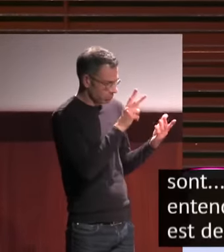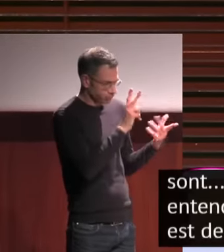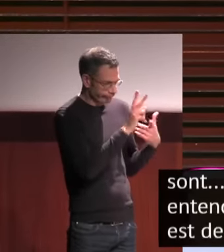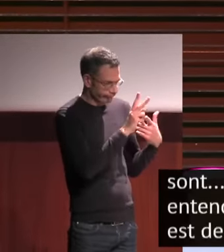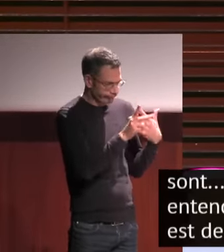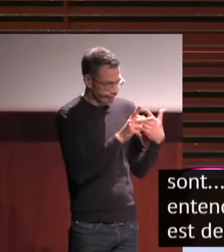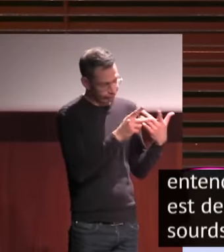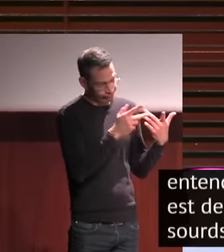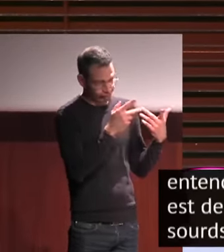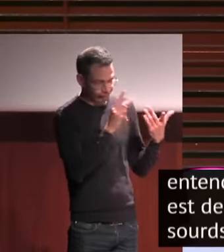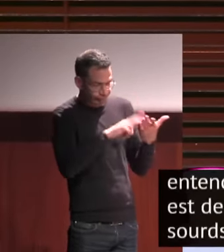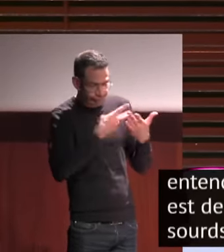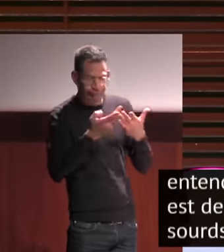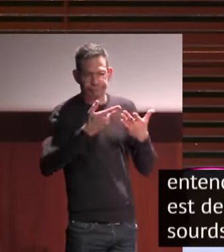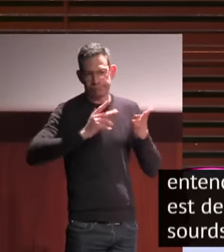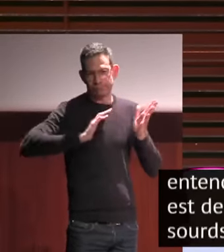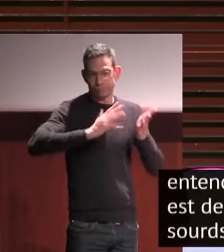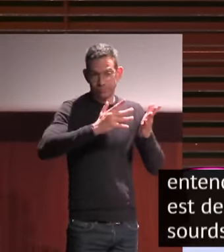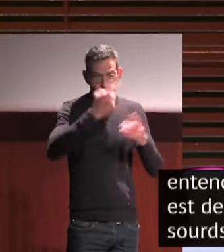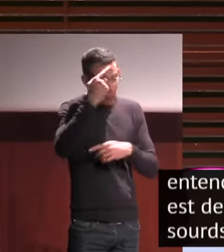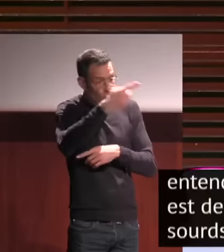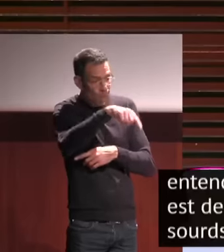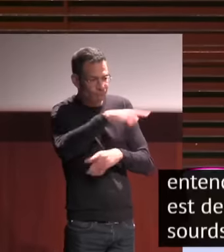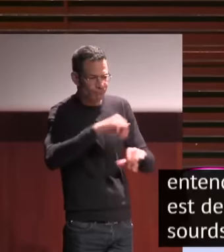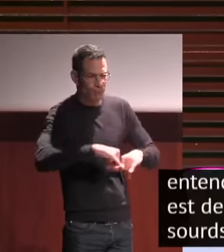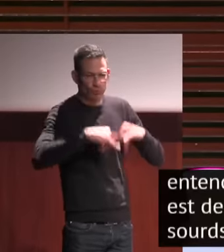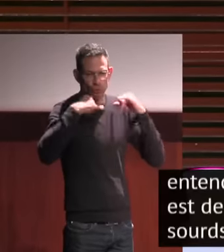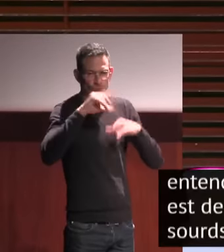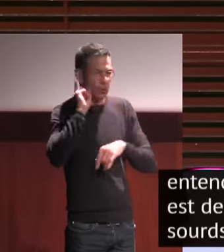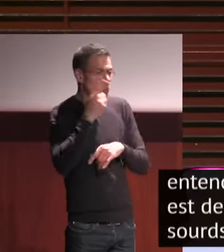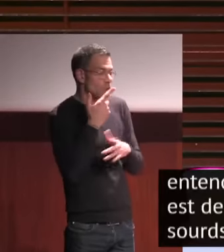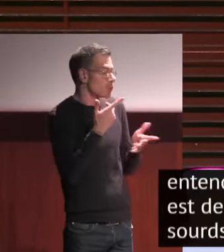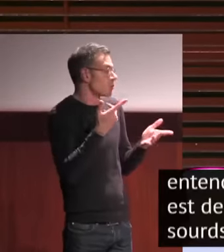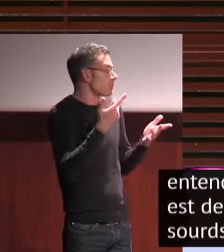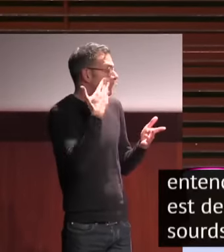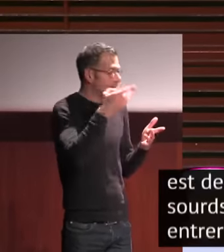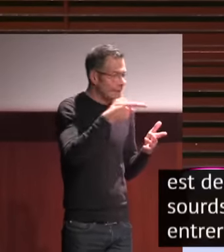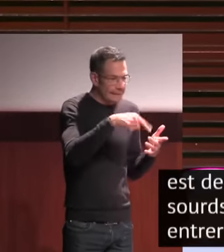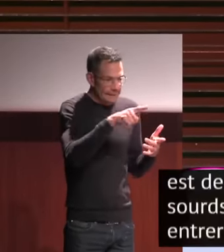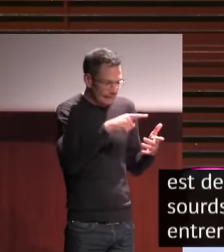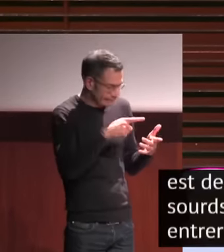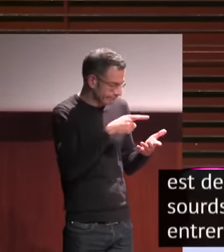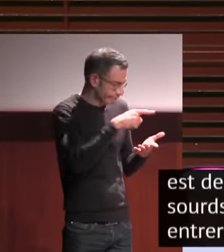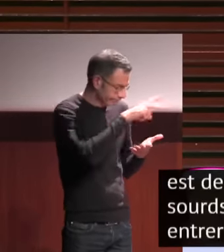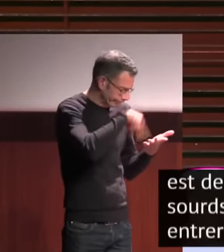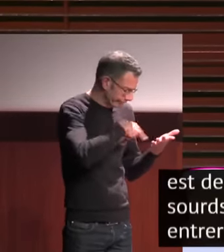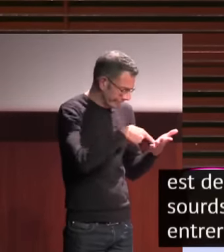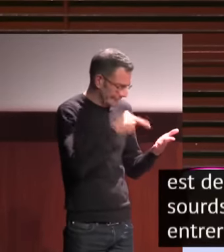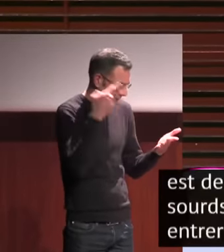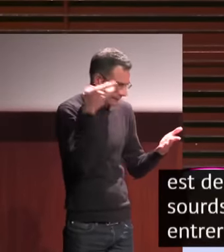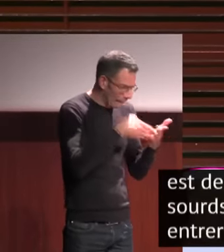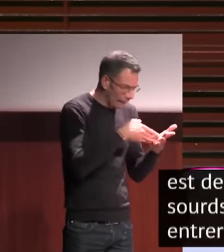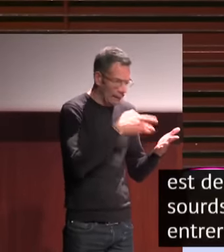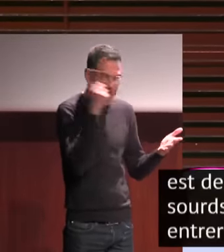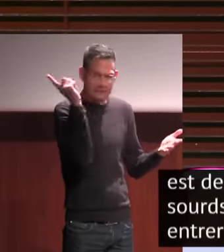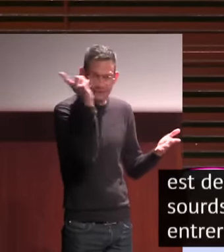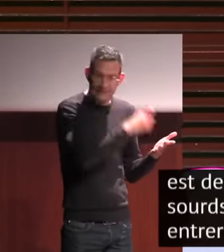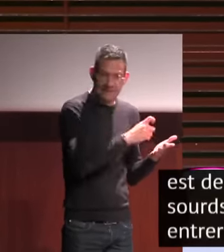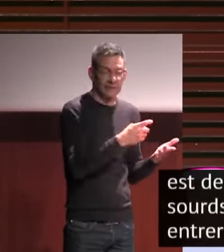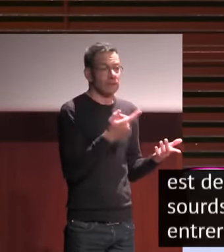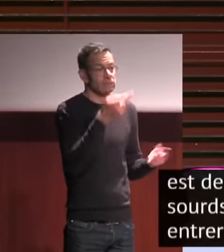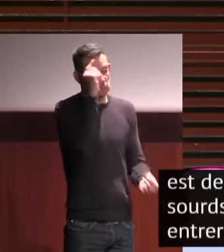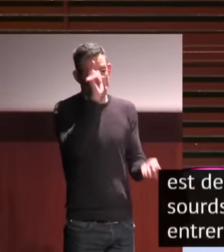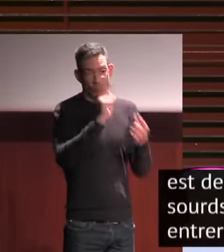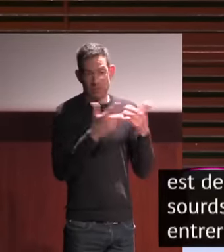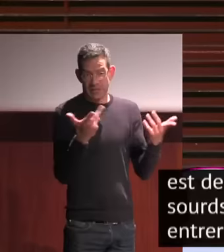notamment ceux qui peuvent avoir des difficultés à entrer dans le français écrit Et du coup, l'objectif, c'est de créer du